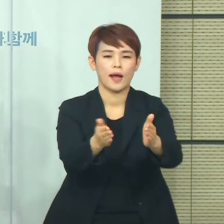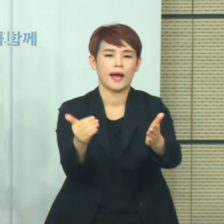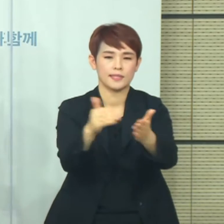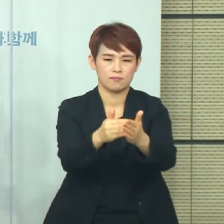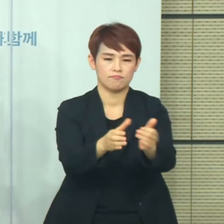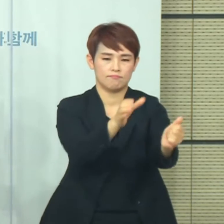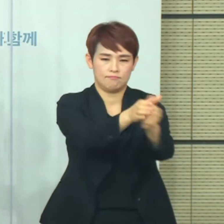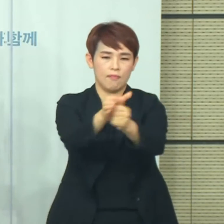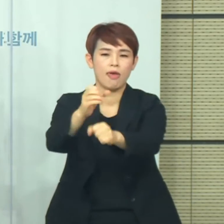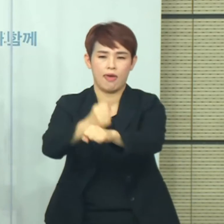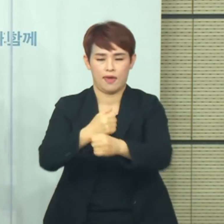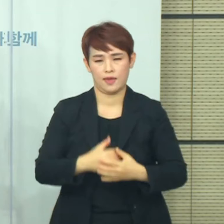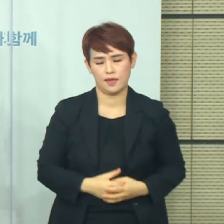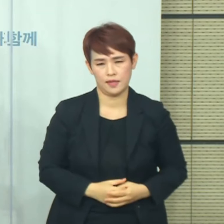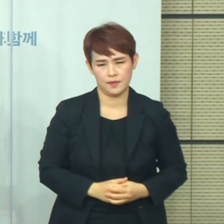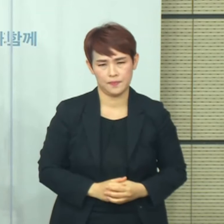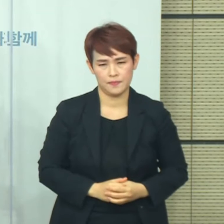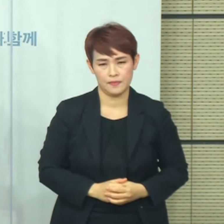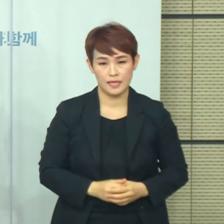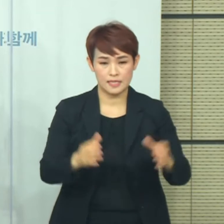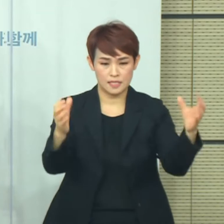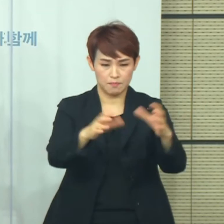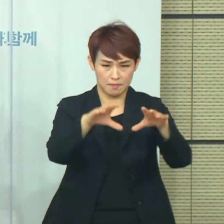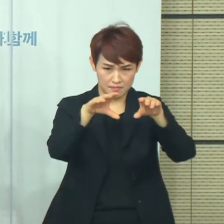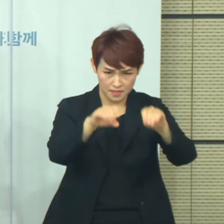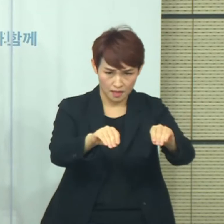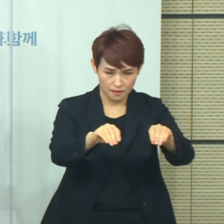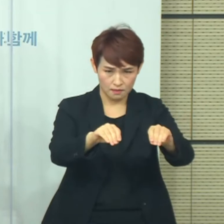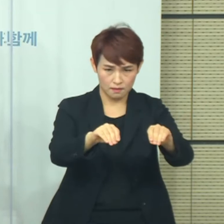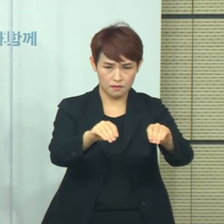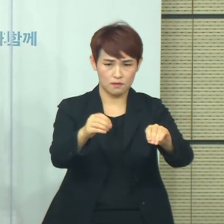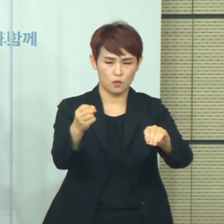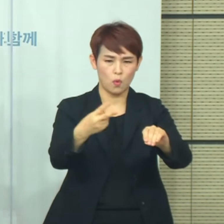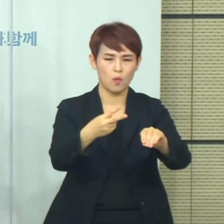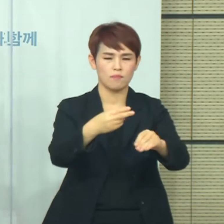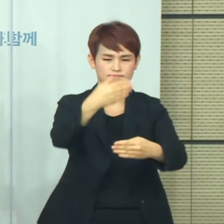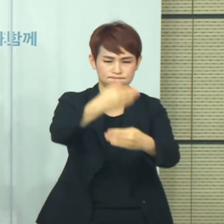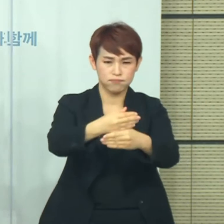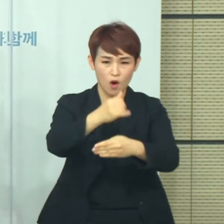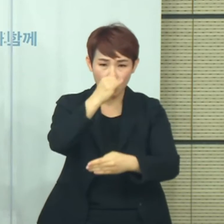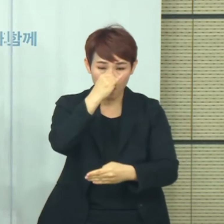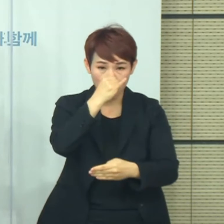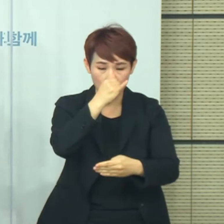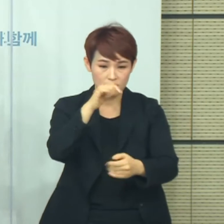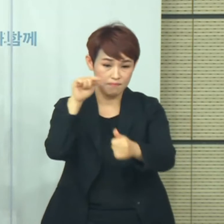예정입니다. 또한 집합 제한, 금지, 시설 폐쇄 등의